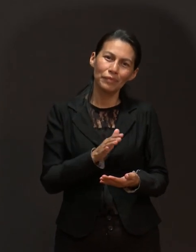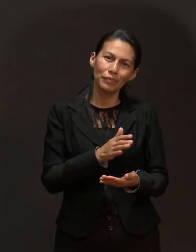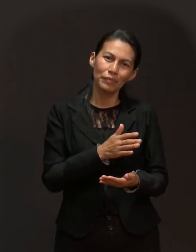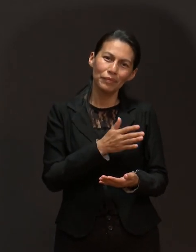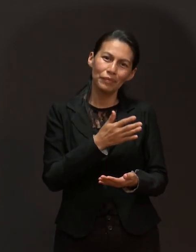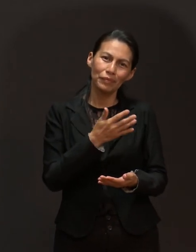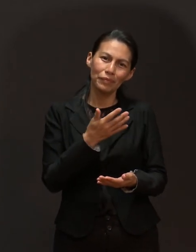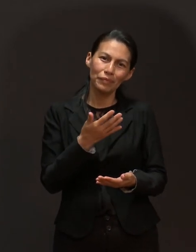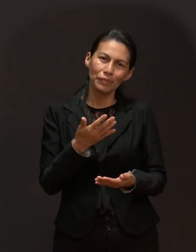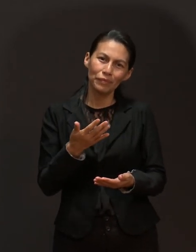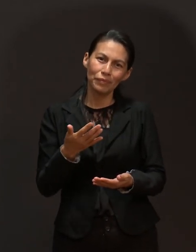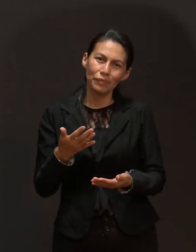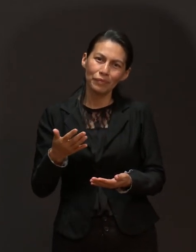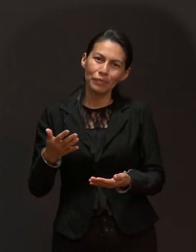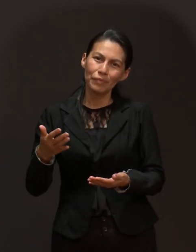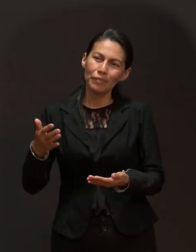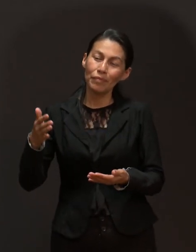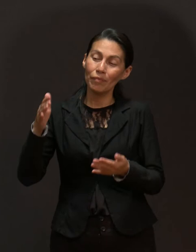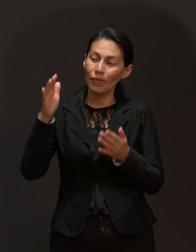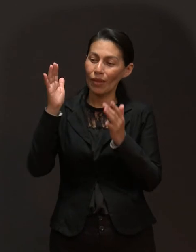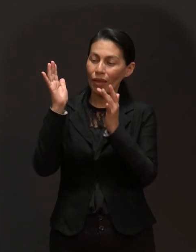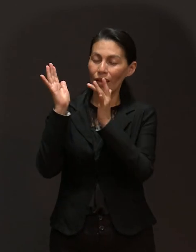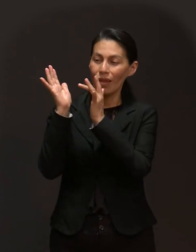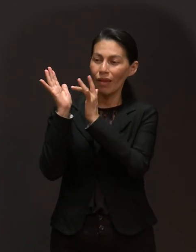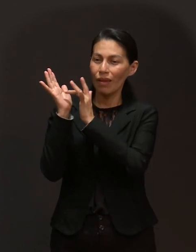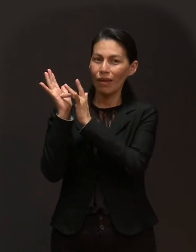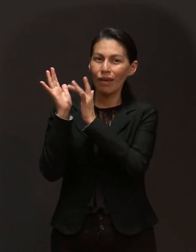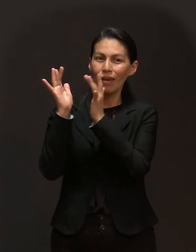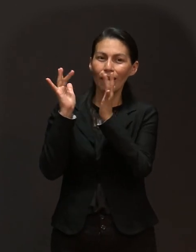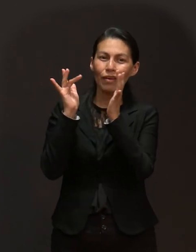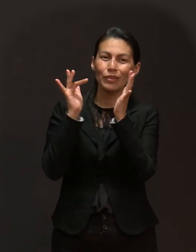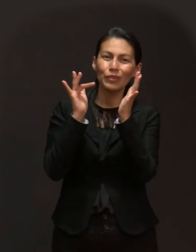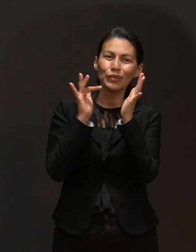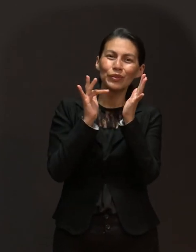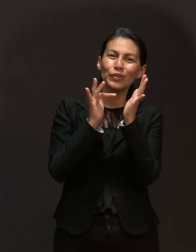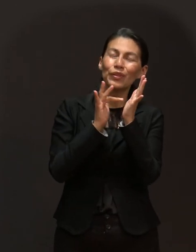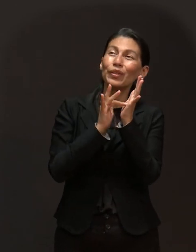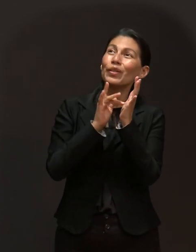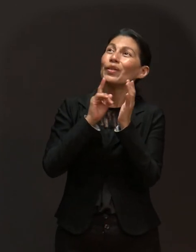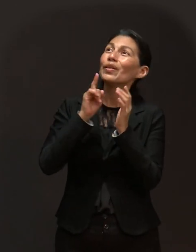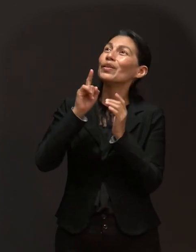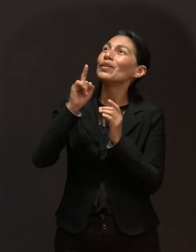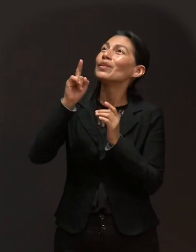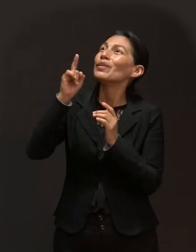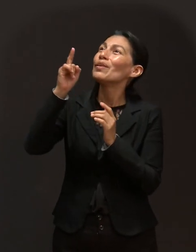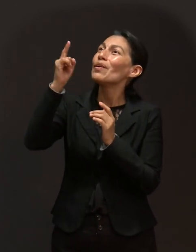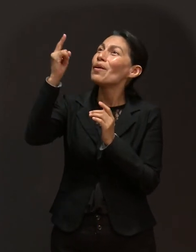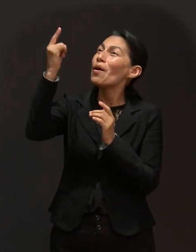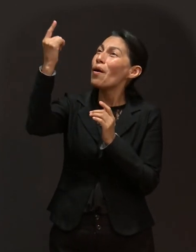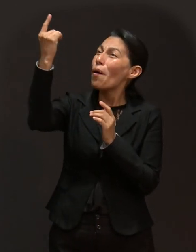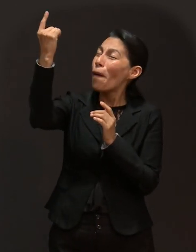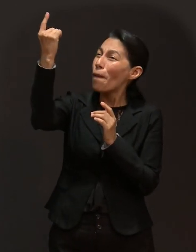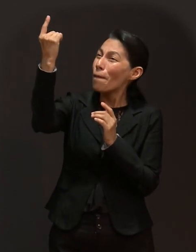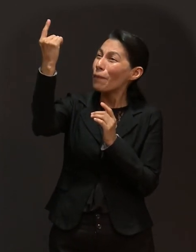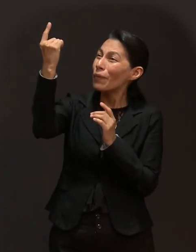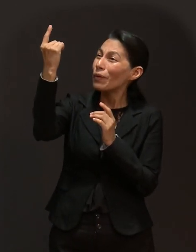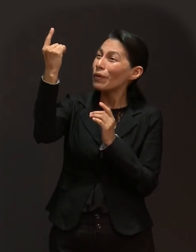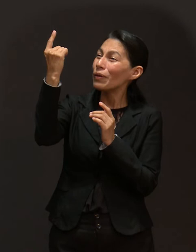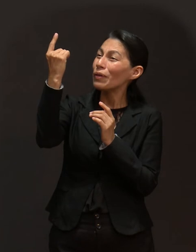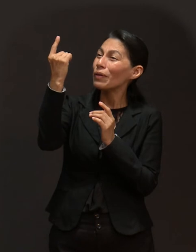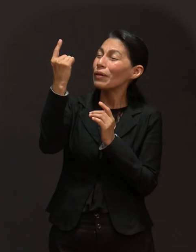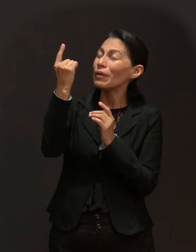mírame Jesús Jesús ya que muy pronto